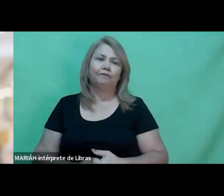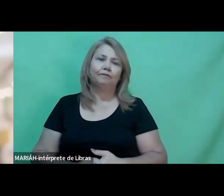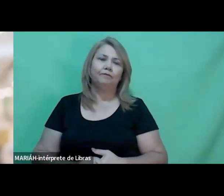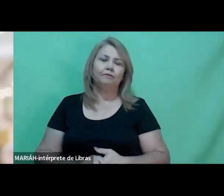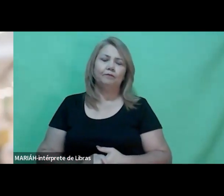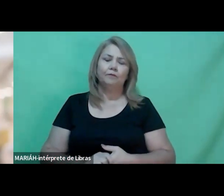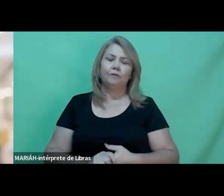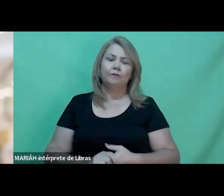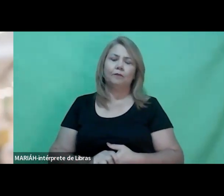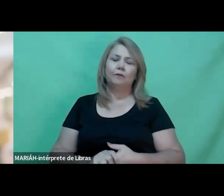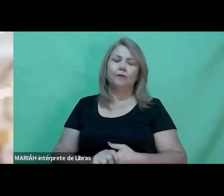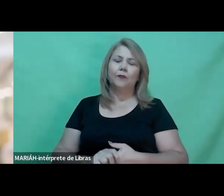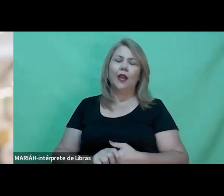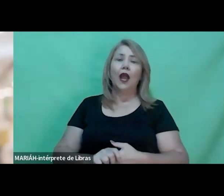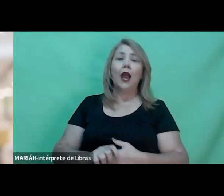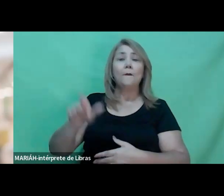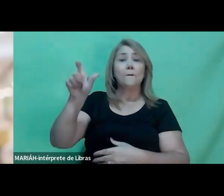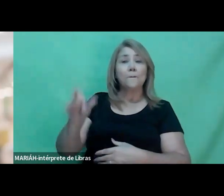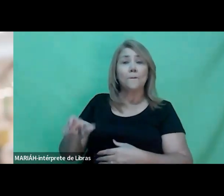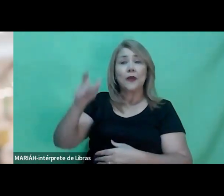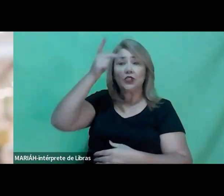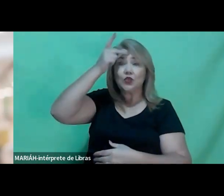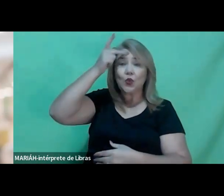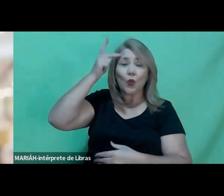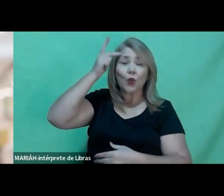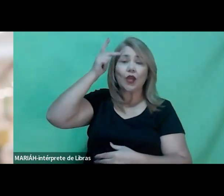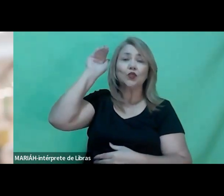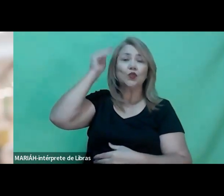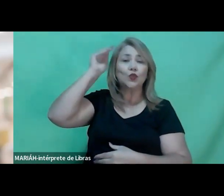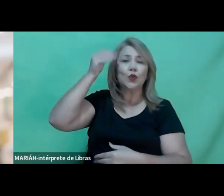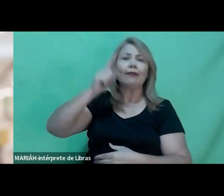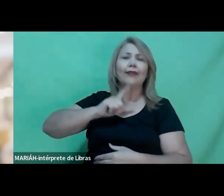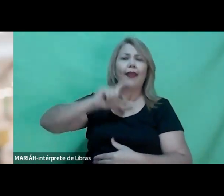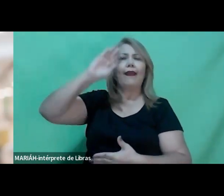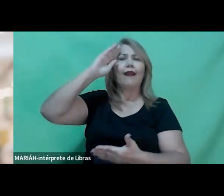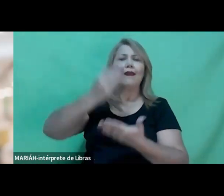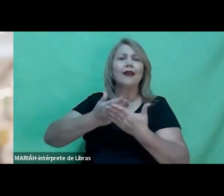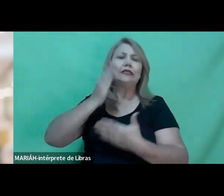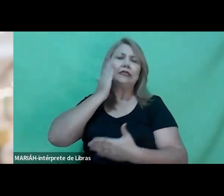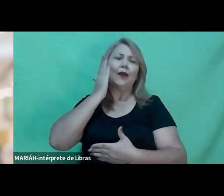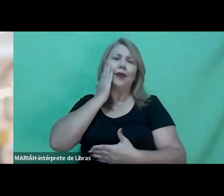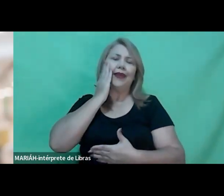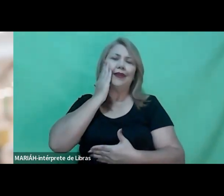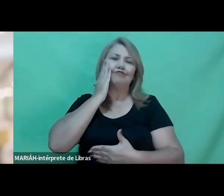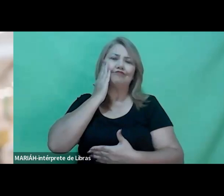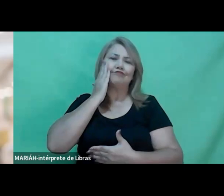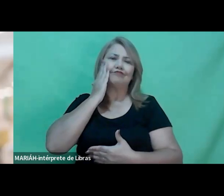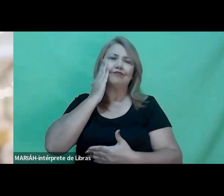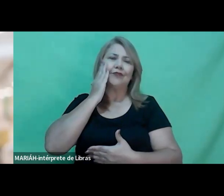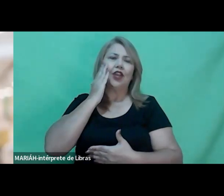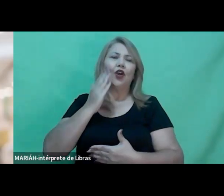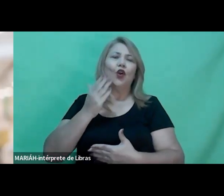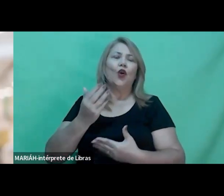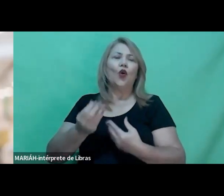que la persona sordociega pueda tener la confianza de saber que sabremos reaccionar como